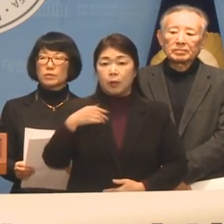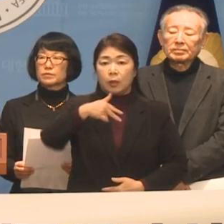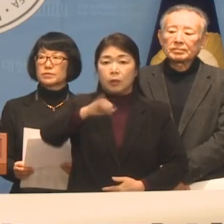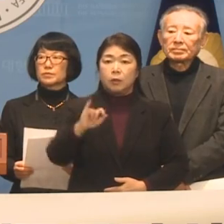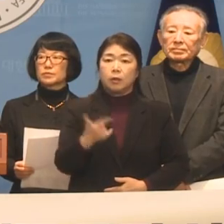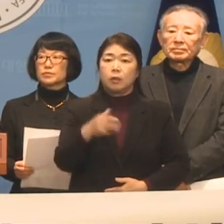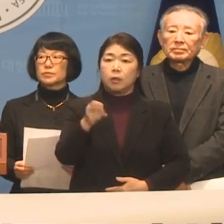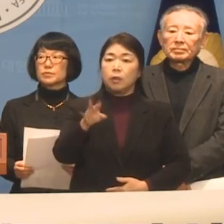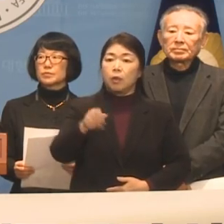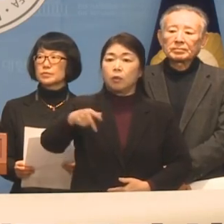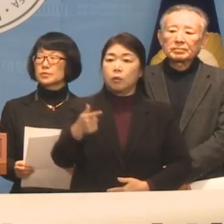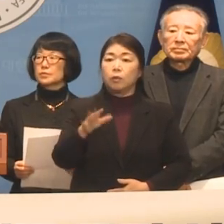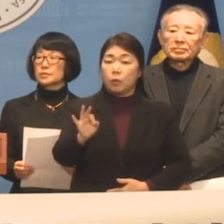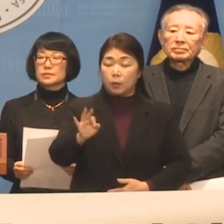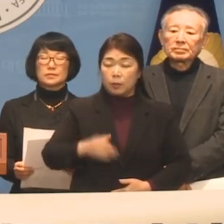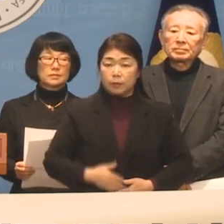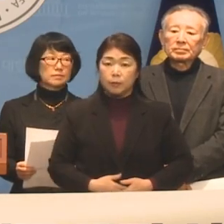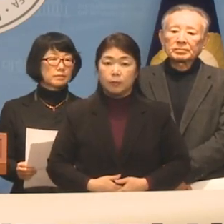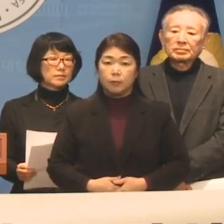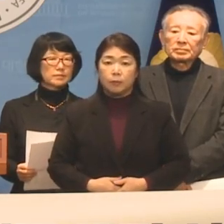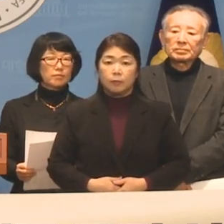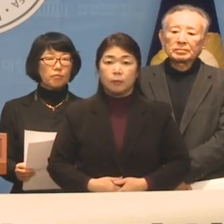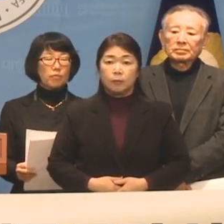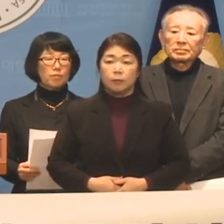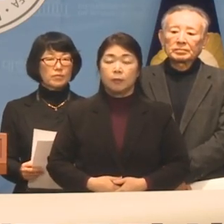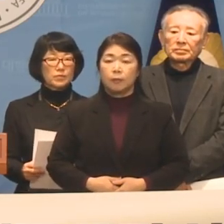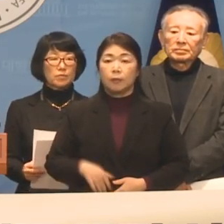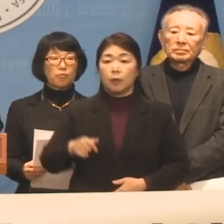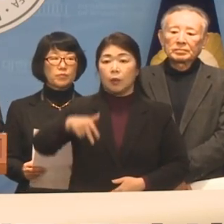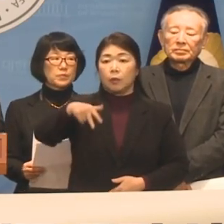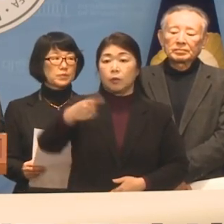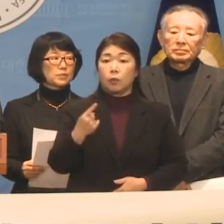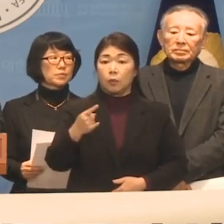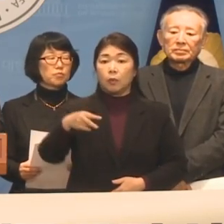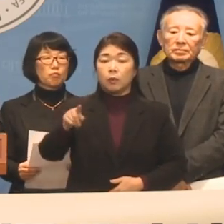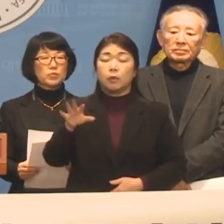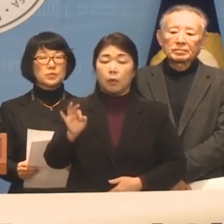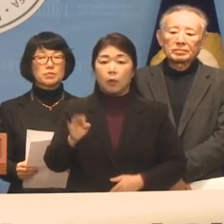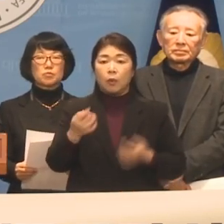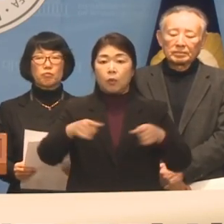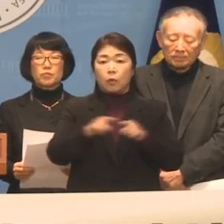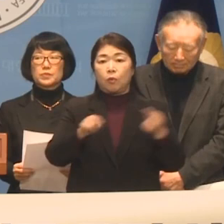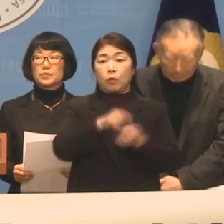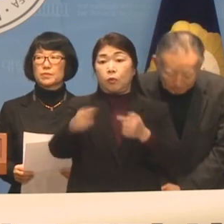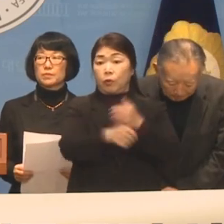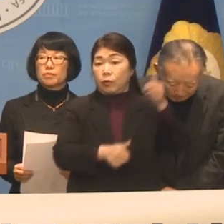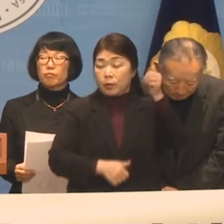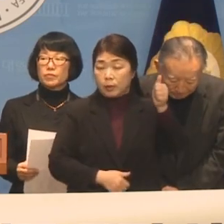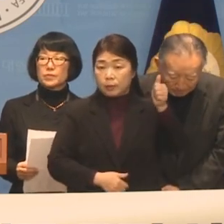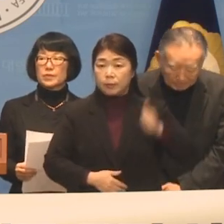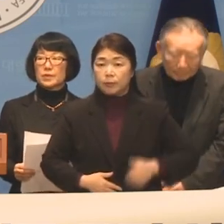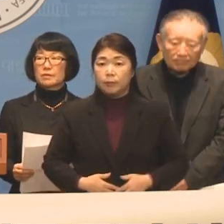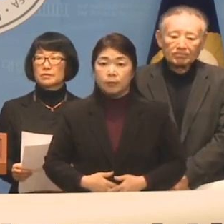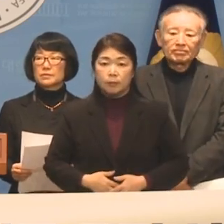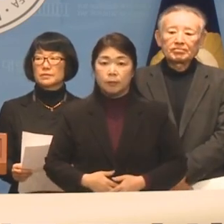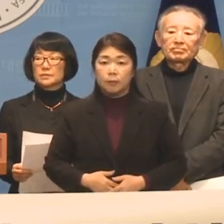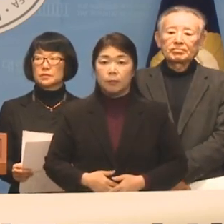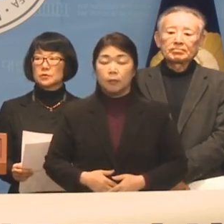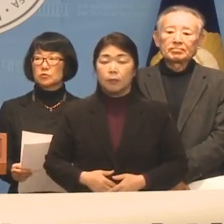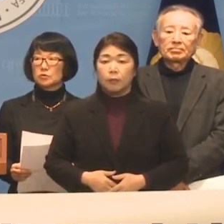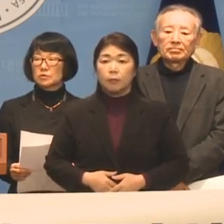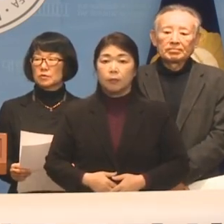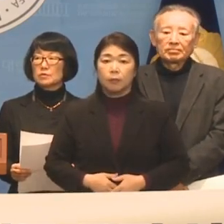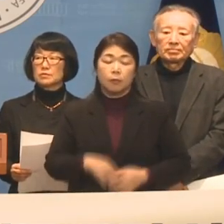진영종 대표님 오셨고요. 우리 조성우 공동운영위원장님 모셨습니다.